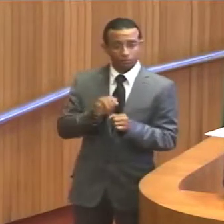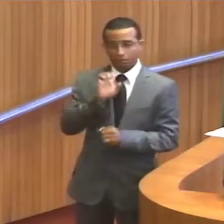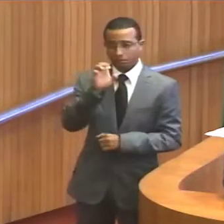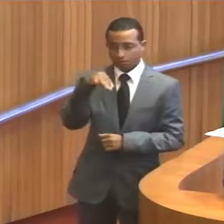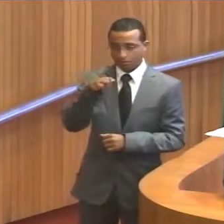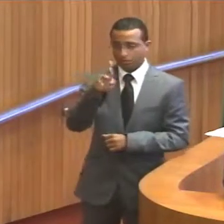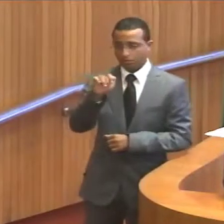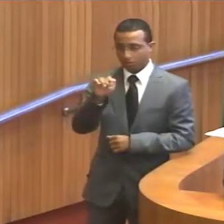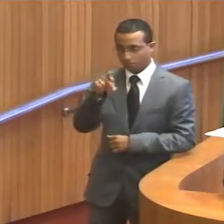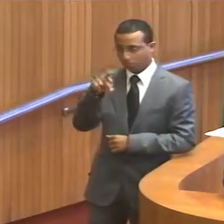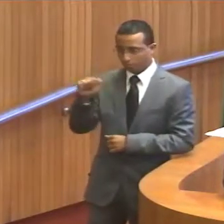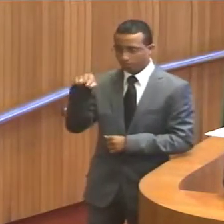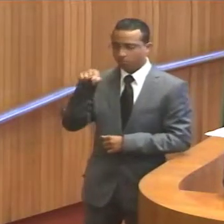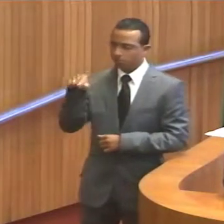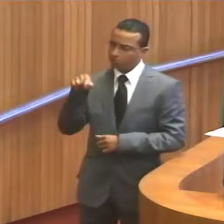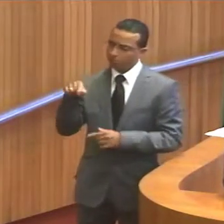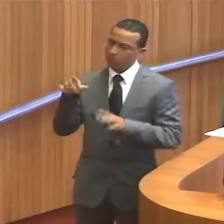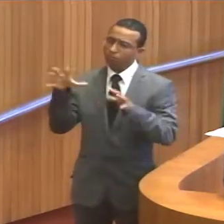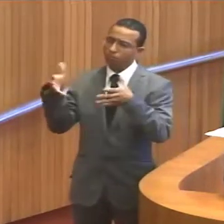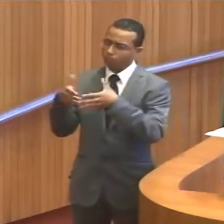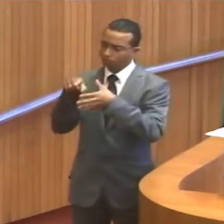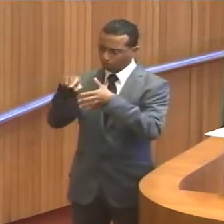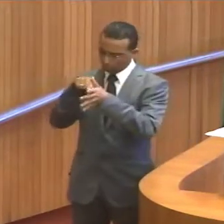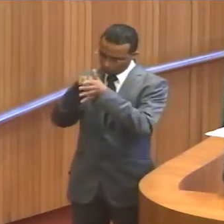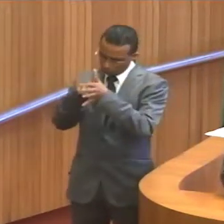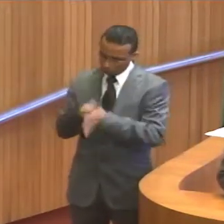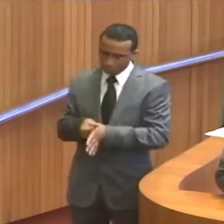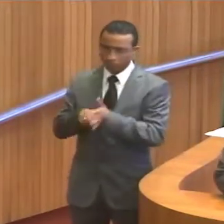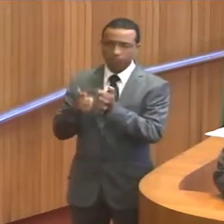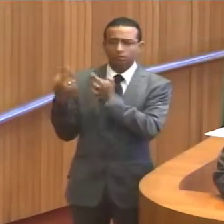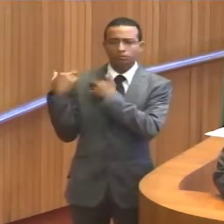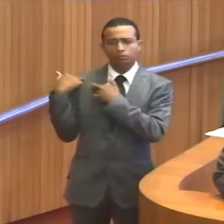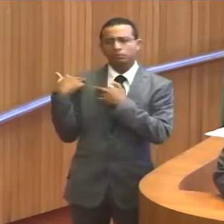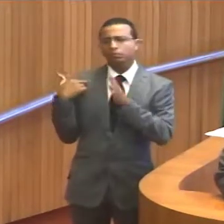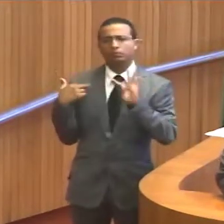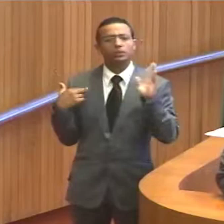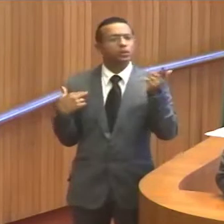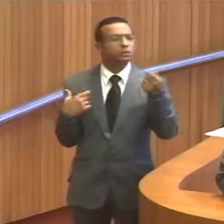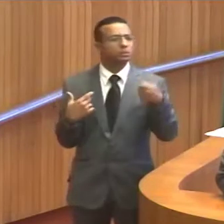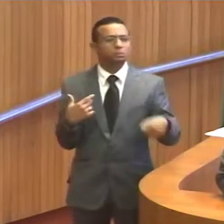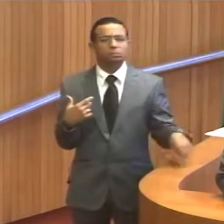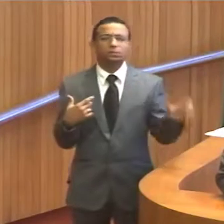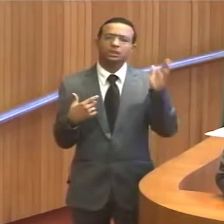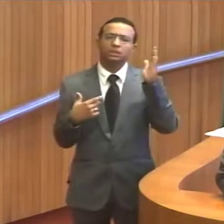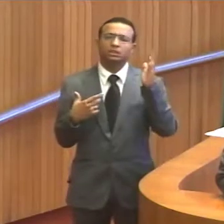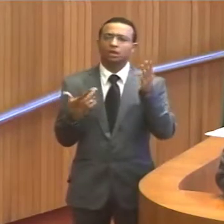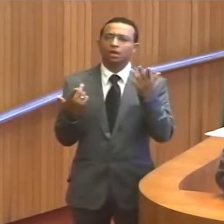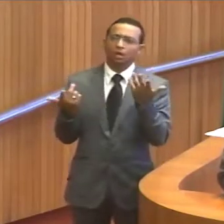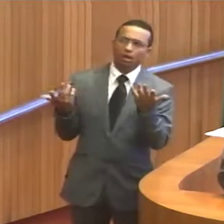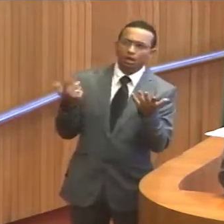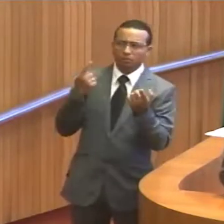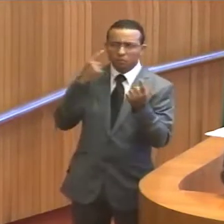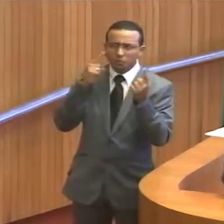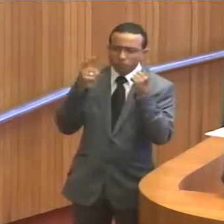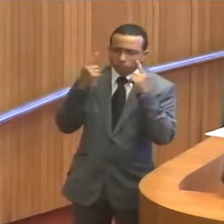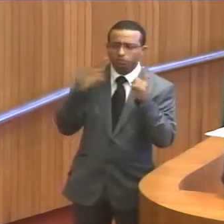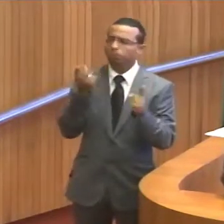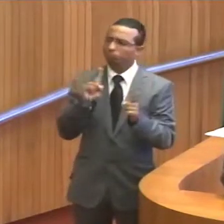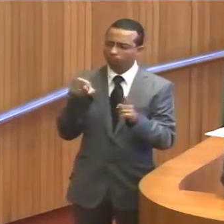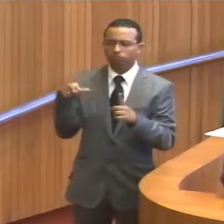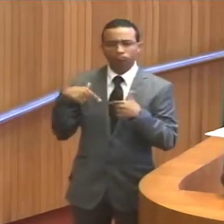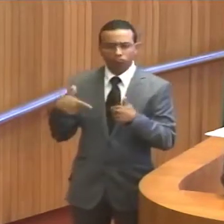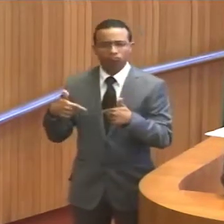Embrapa, esse órgão de pesquisa que é inquestionável hoje sua atuação. E mostra, no